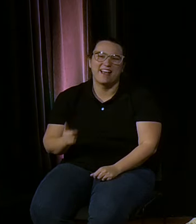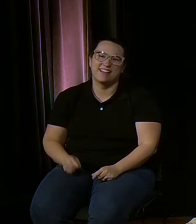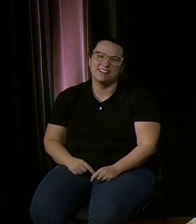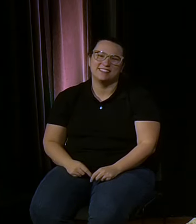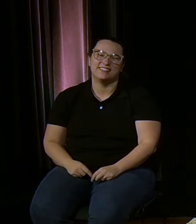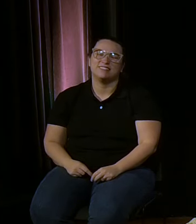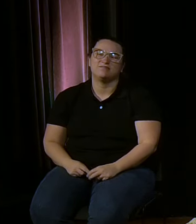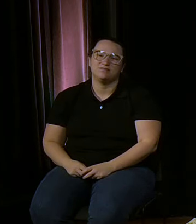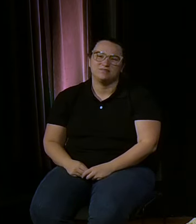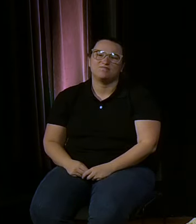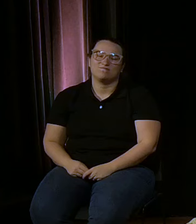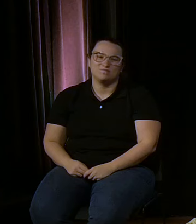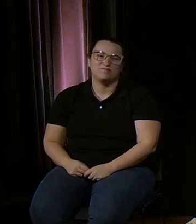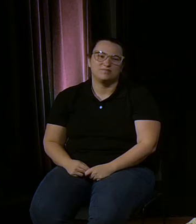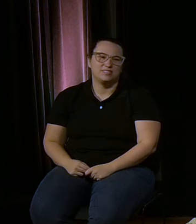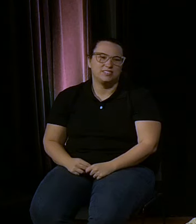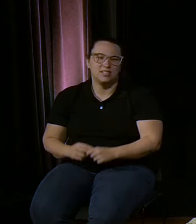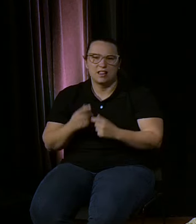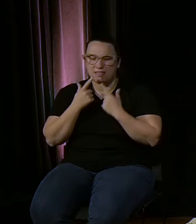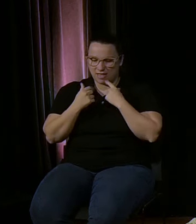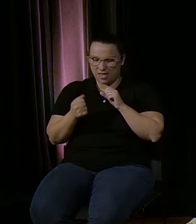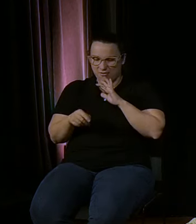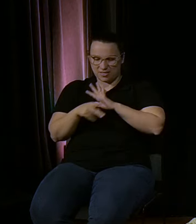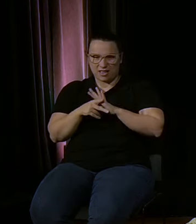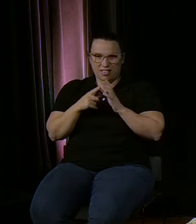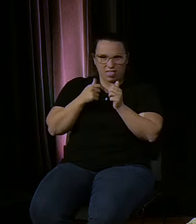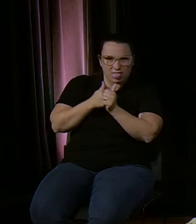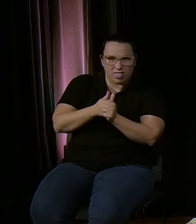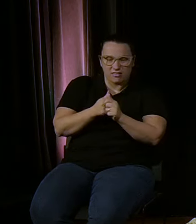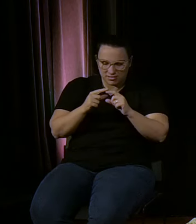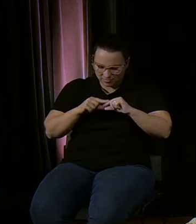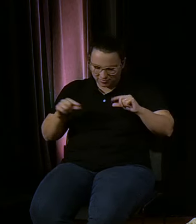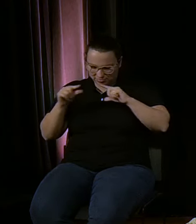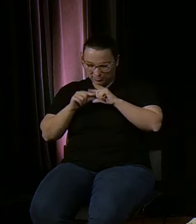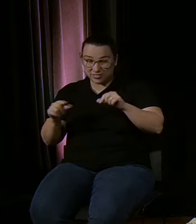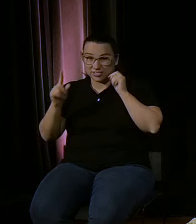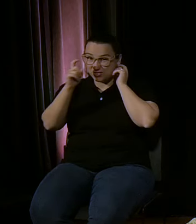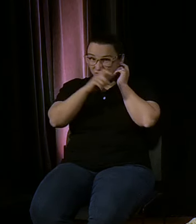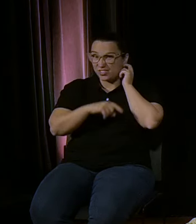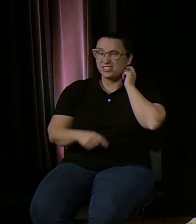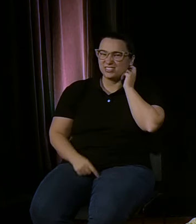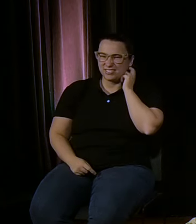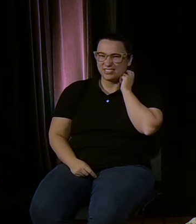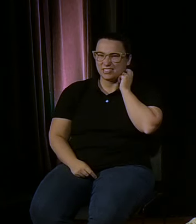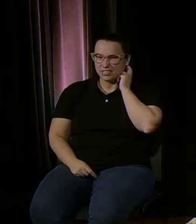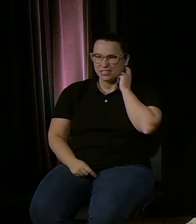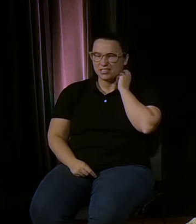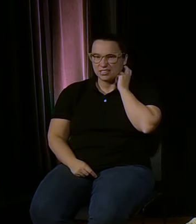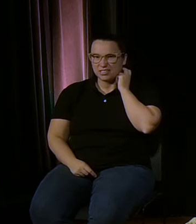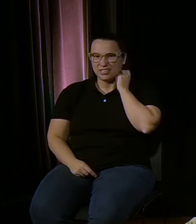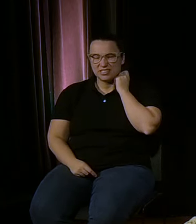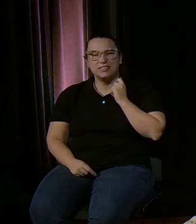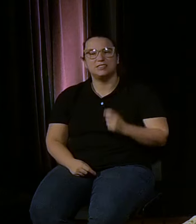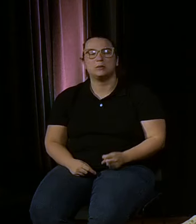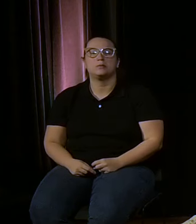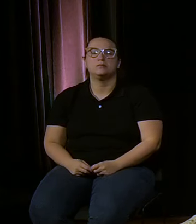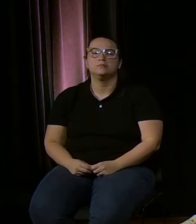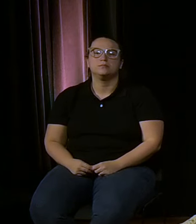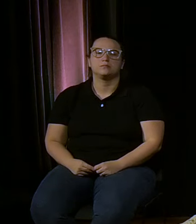aquele, enfim, aquele linguajar, tudo aquilo. E, ao mesmo tempo que isso está sendo